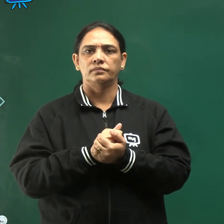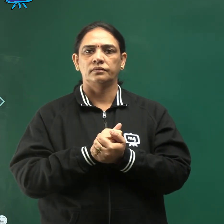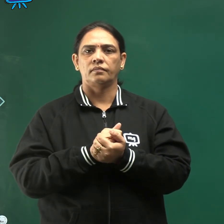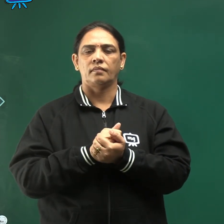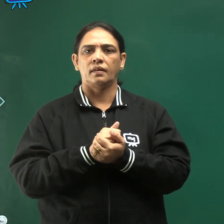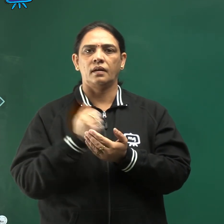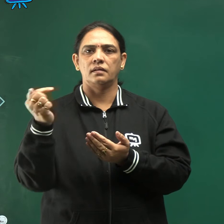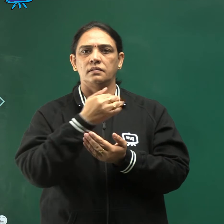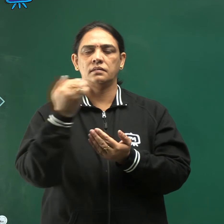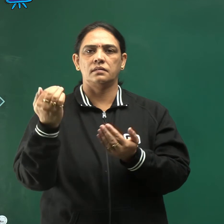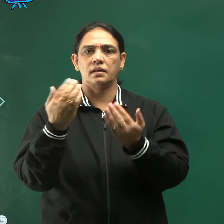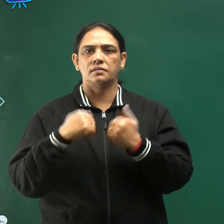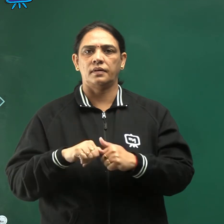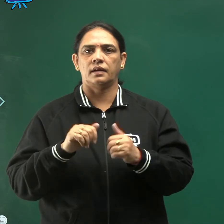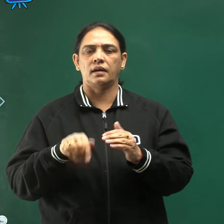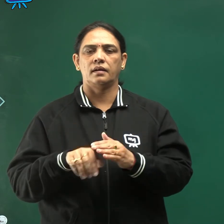शेषफल के